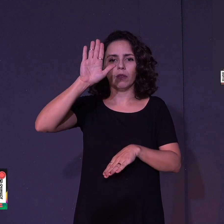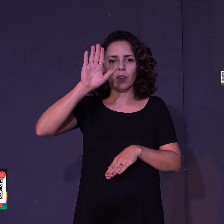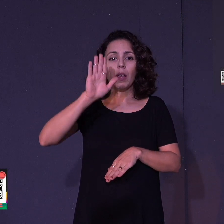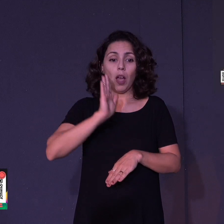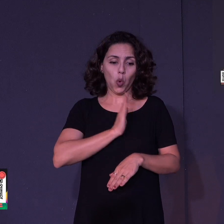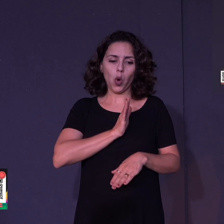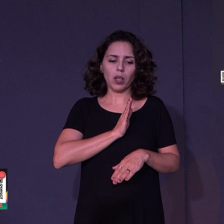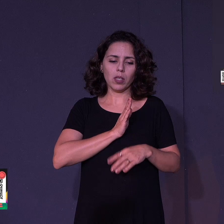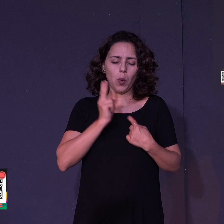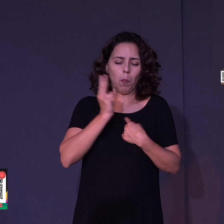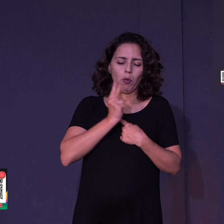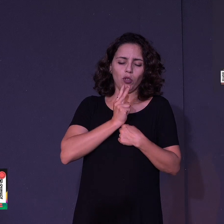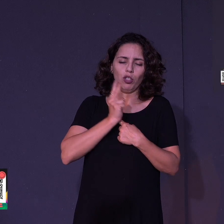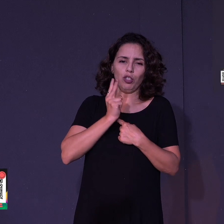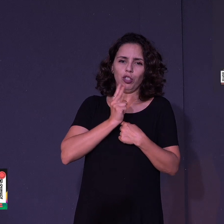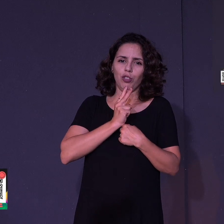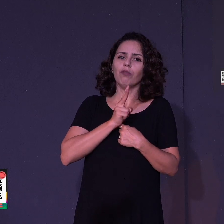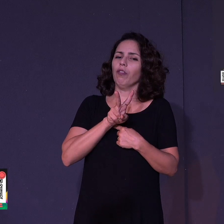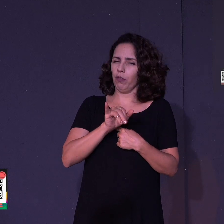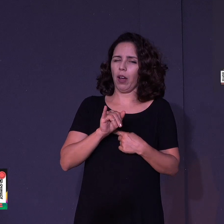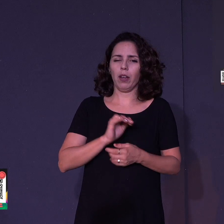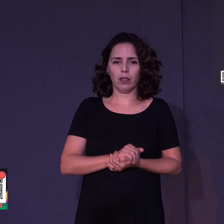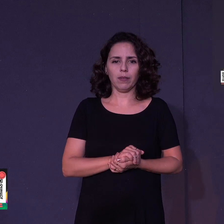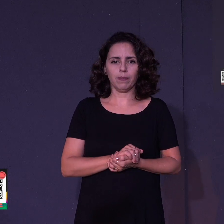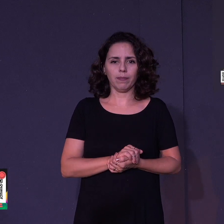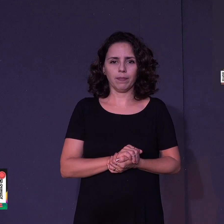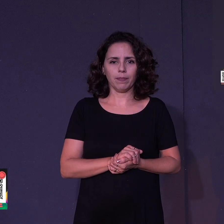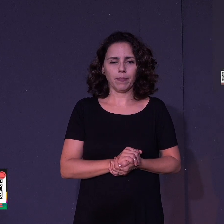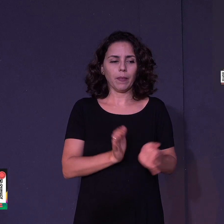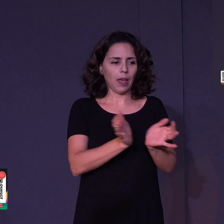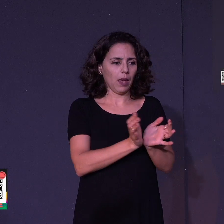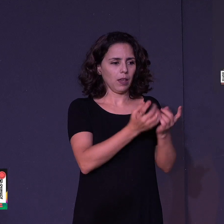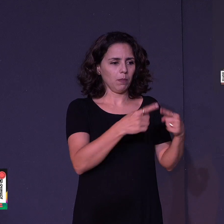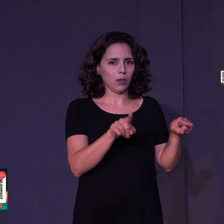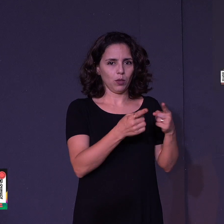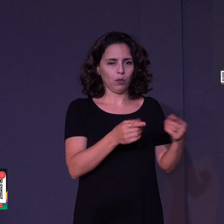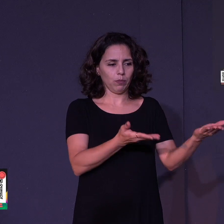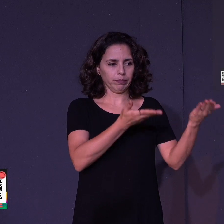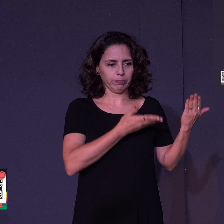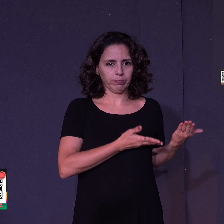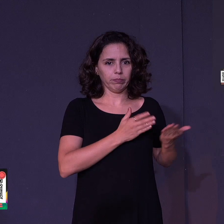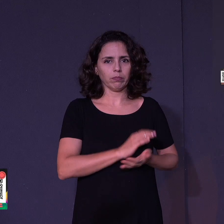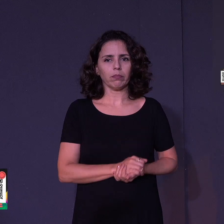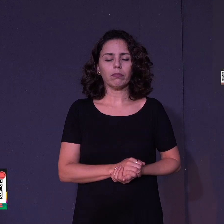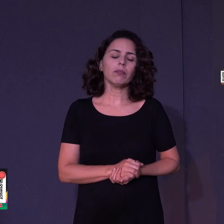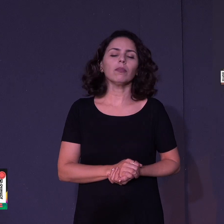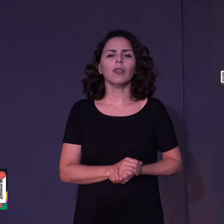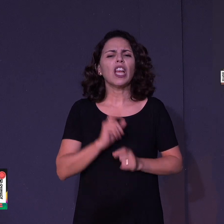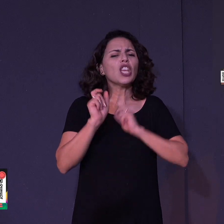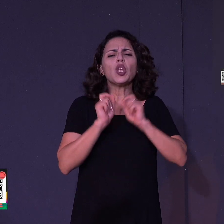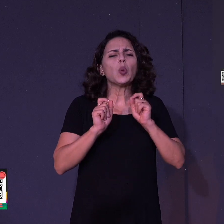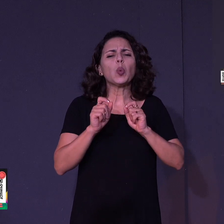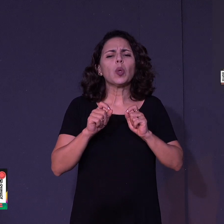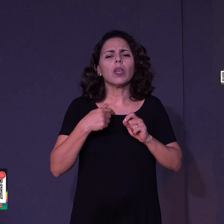vinha enfrentar. Pense nisso. Equipe de louvor, por favor. E o que eu devo fazer, pastor? O